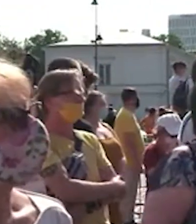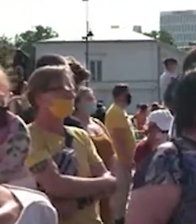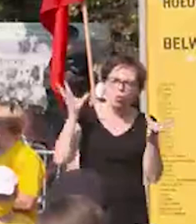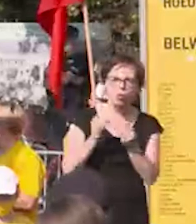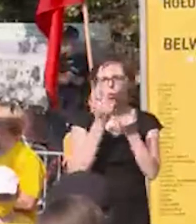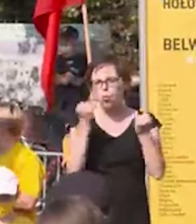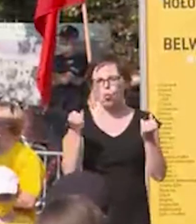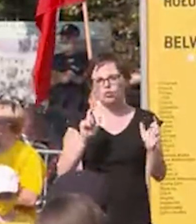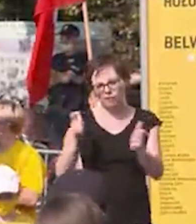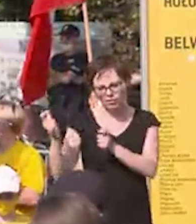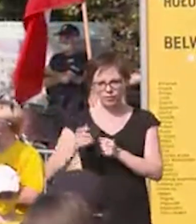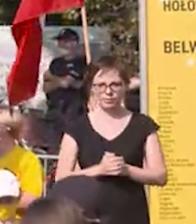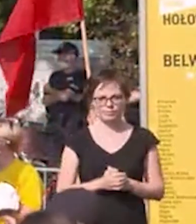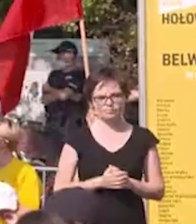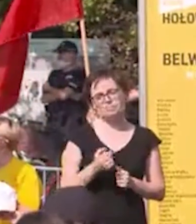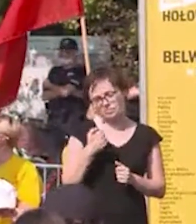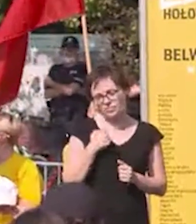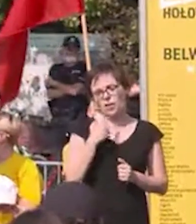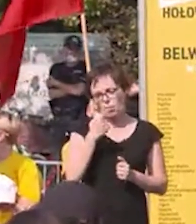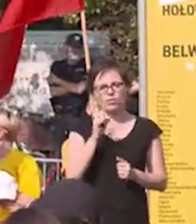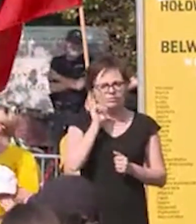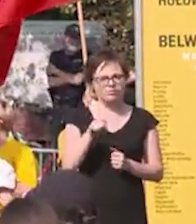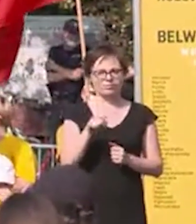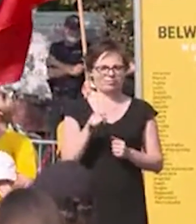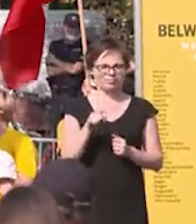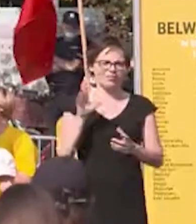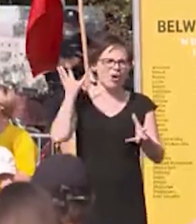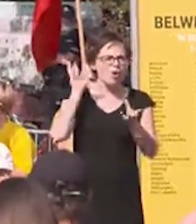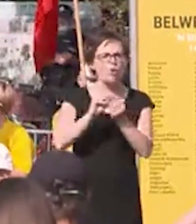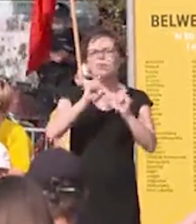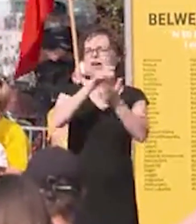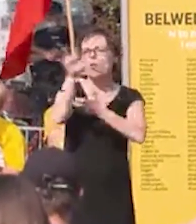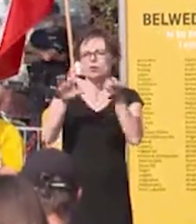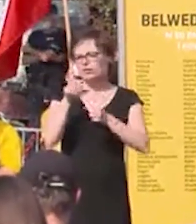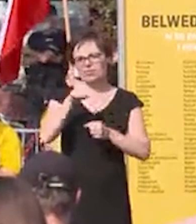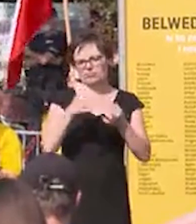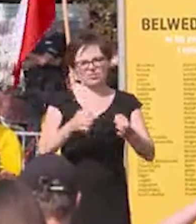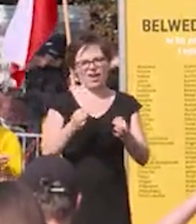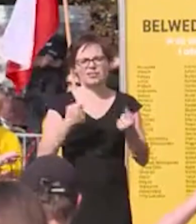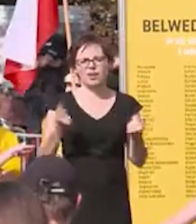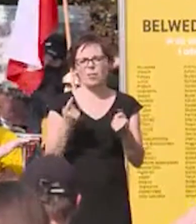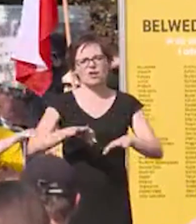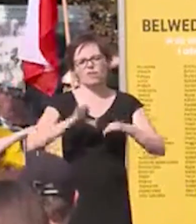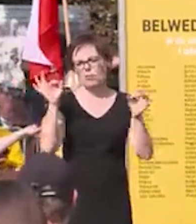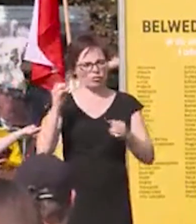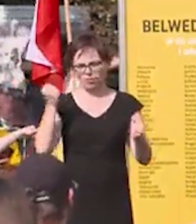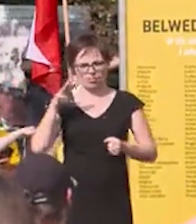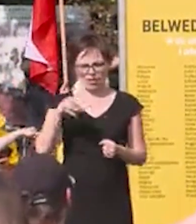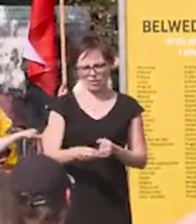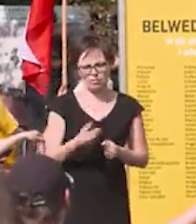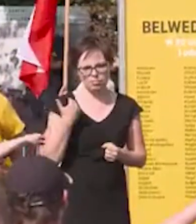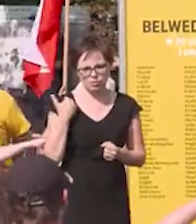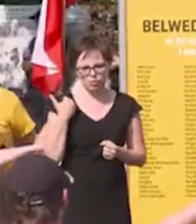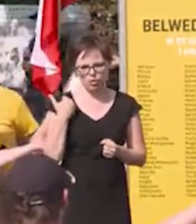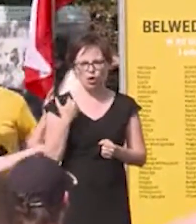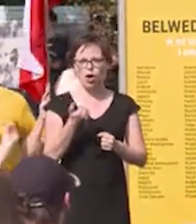3 tygodni. Także ja mówię na to, to jest najdziwniejsza kampania wyborcza świata. Jednym z jej elementów, ważnych